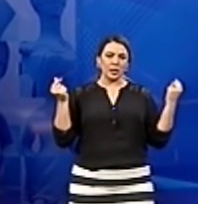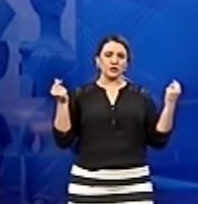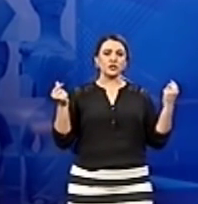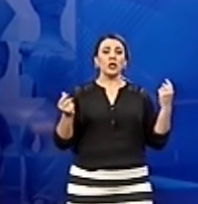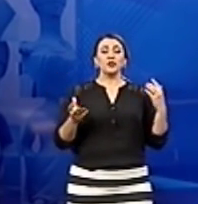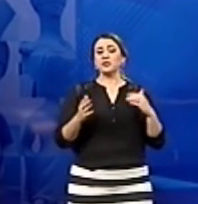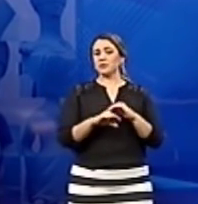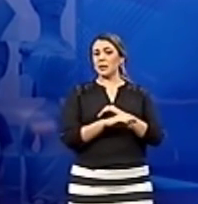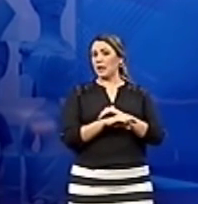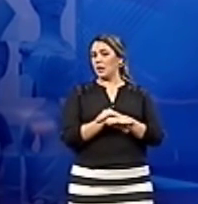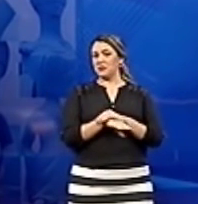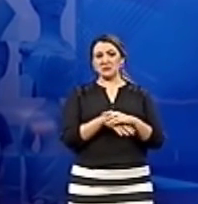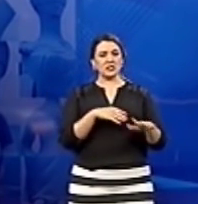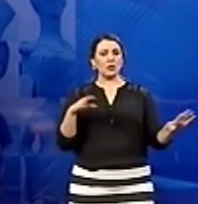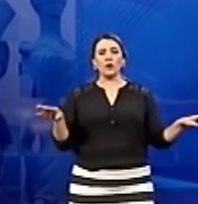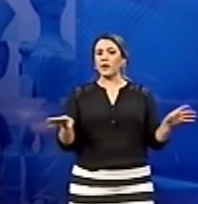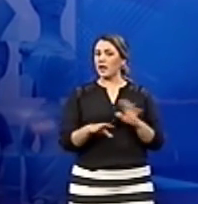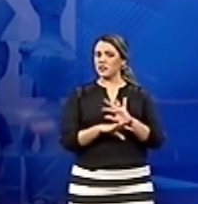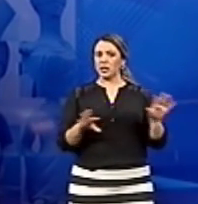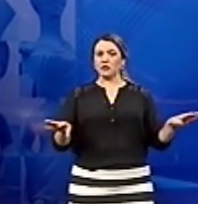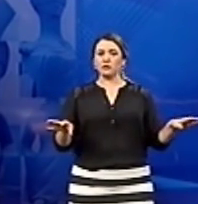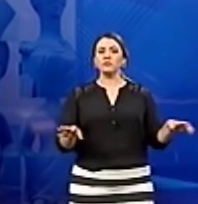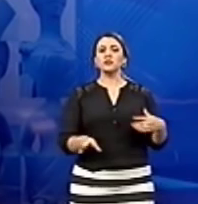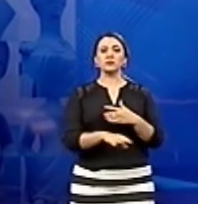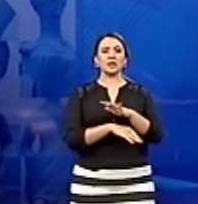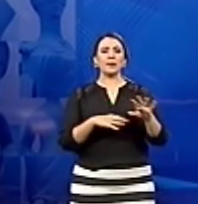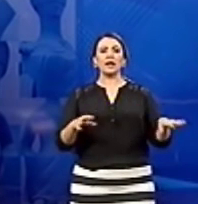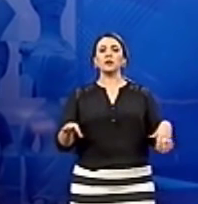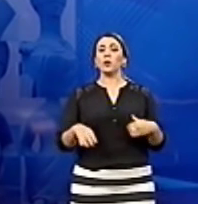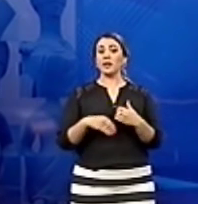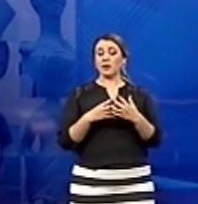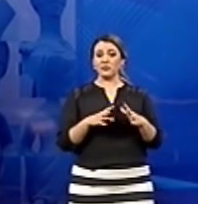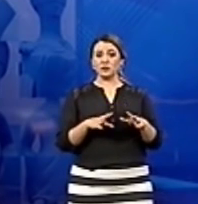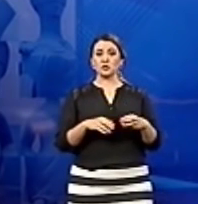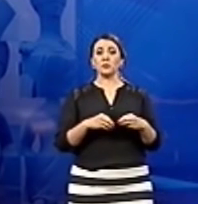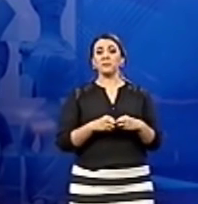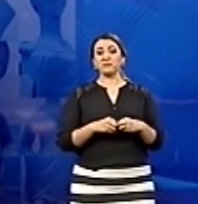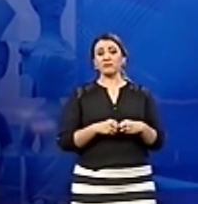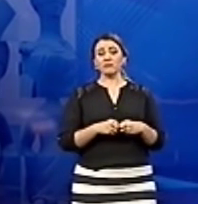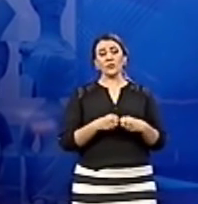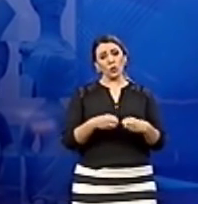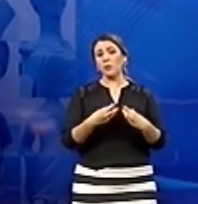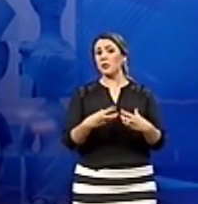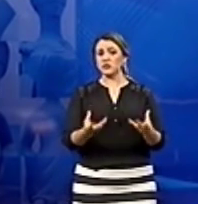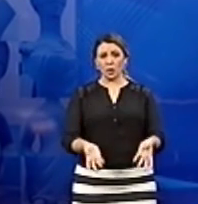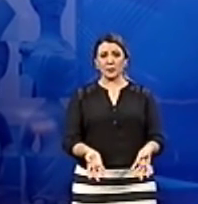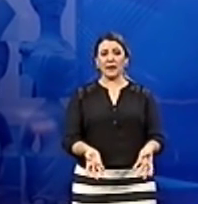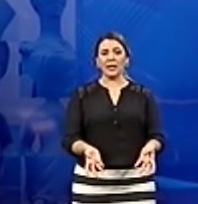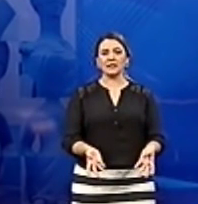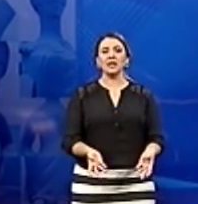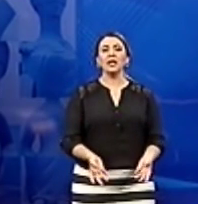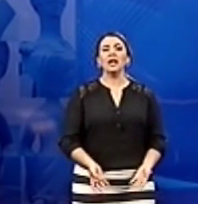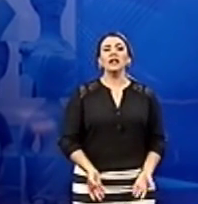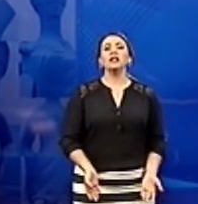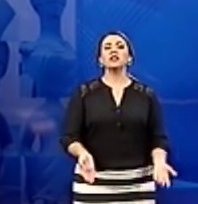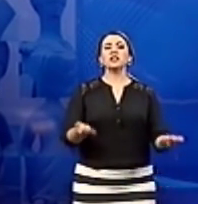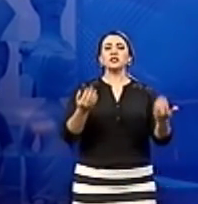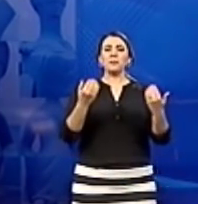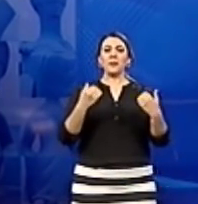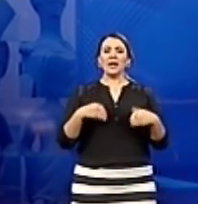antigamente, de um trabalhador sem qualquer direito, de um trabalhador que era visto como mão de obra barata, e a gente